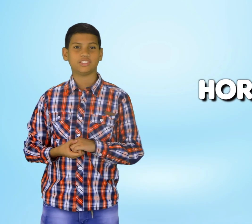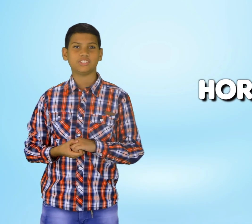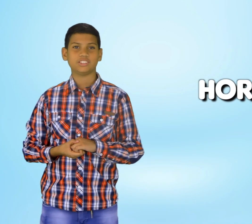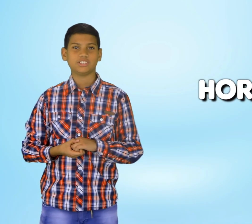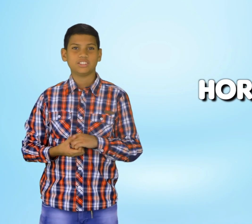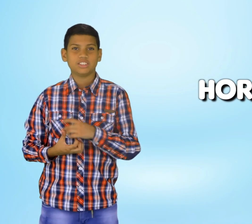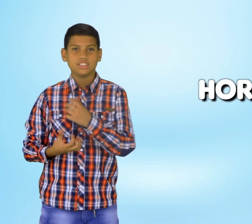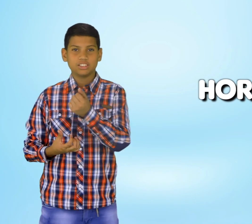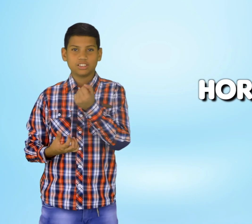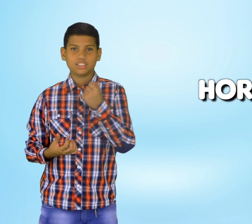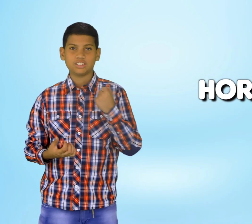Horno.